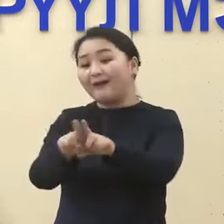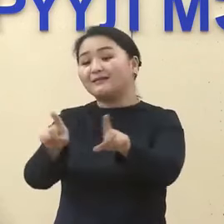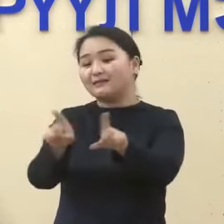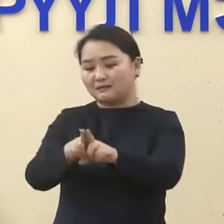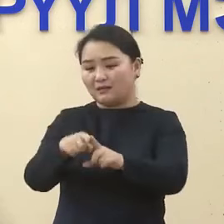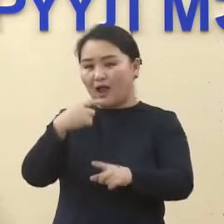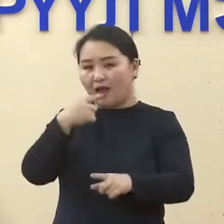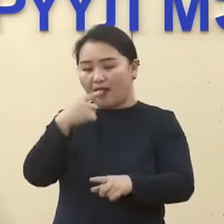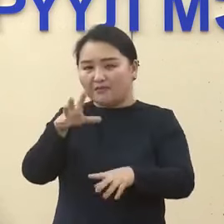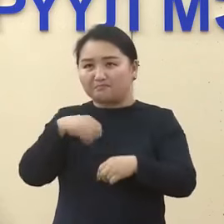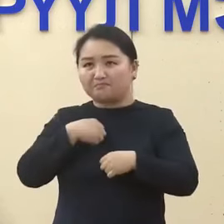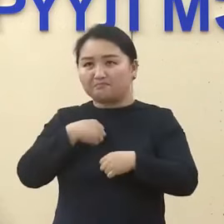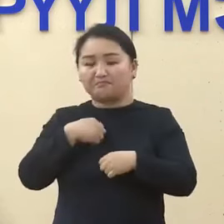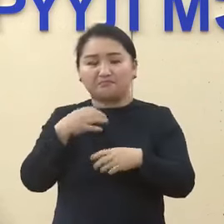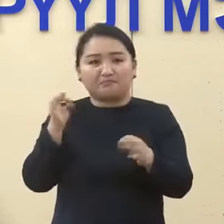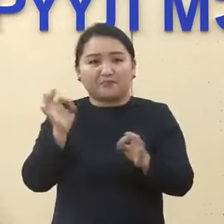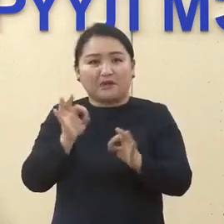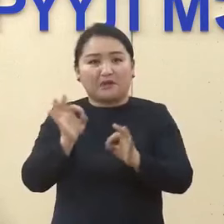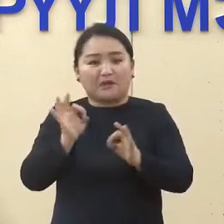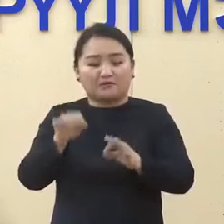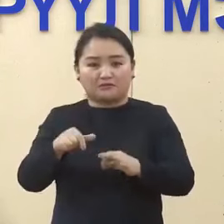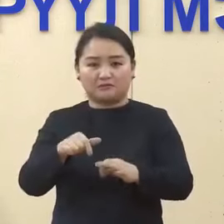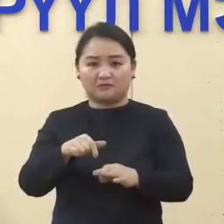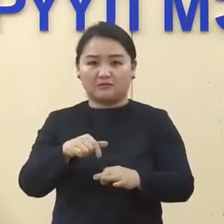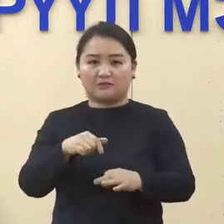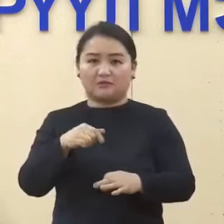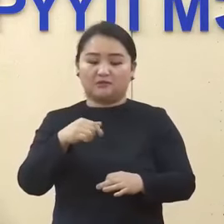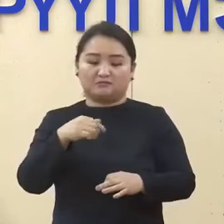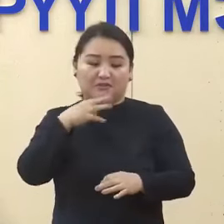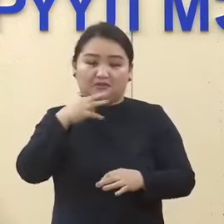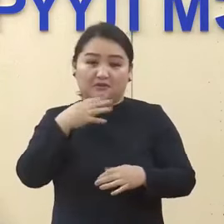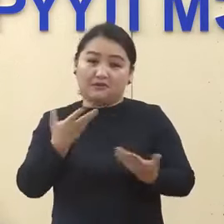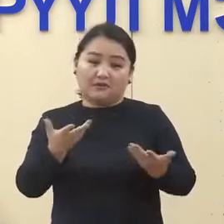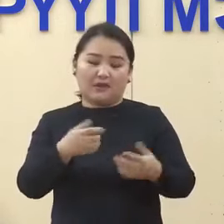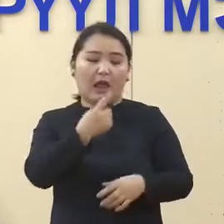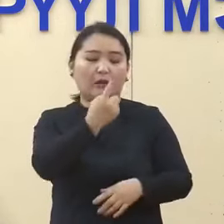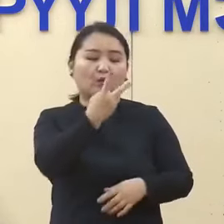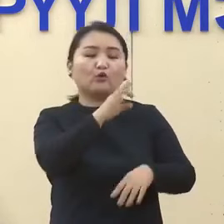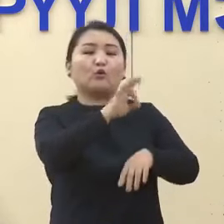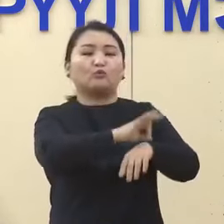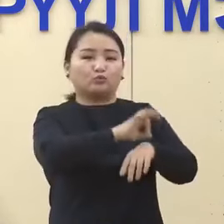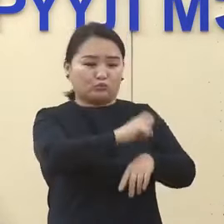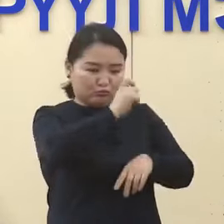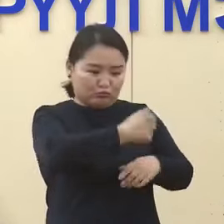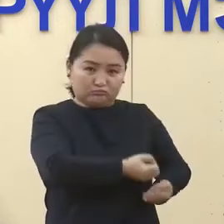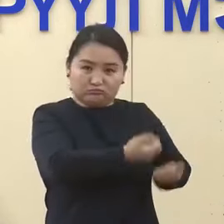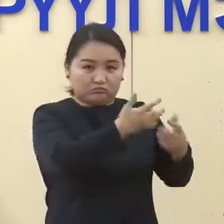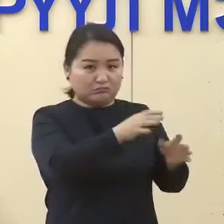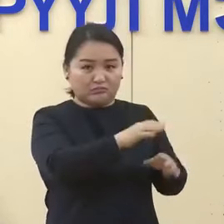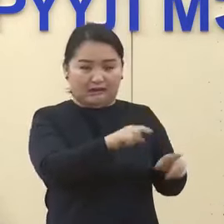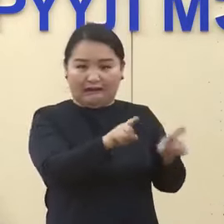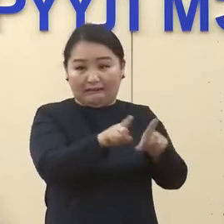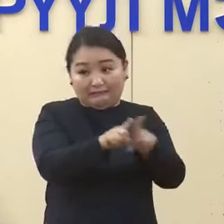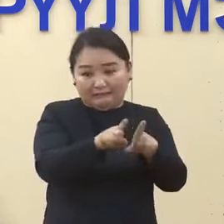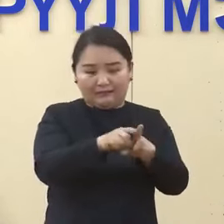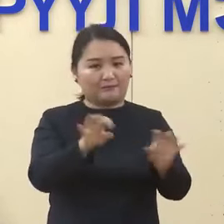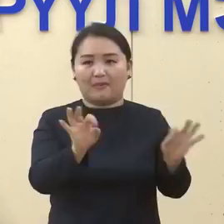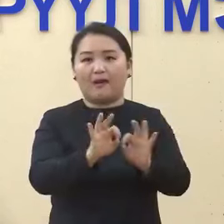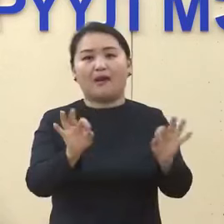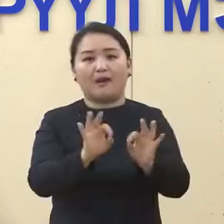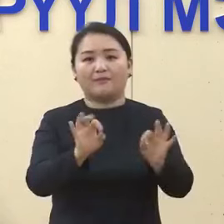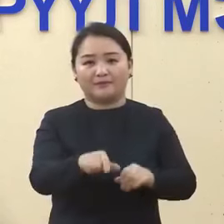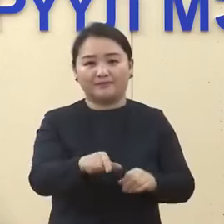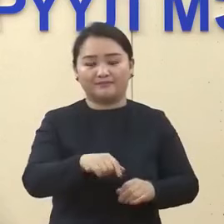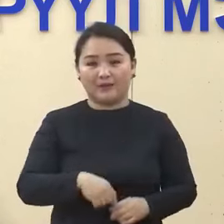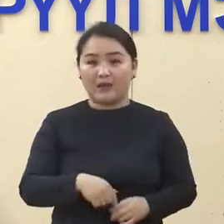болох, амт мэдрэхгүй болсон гэсэн шинж тэмдгүүд бол манай энэ 12 өвчтөнд бол одоогоор илрээгүй юм байгаа юм байна. Ийм